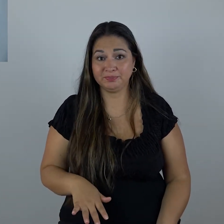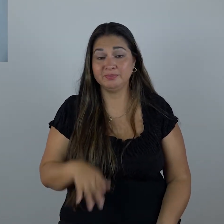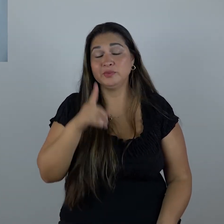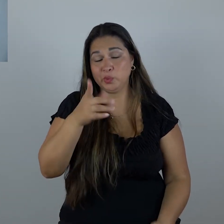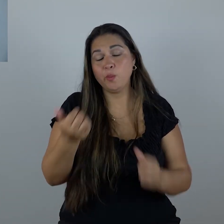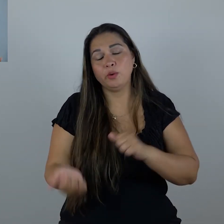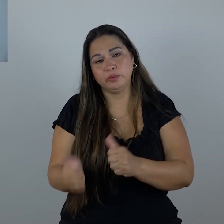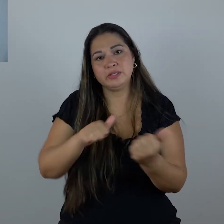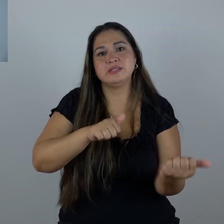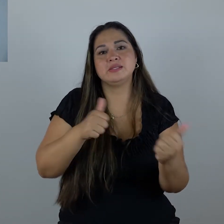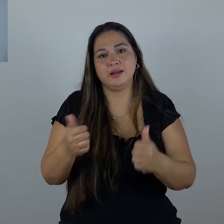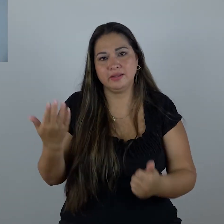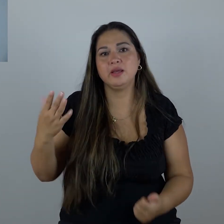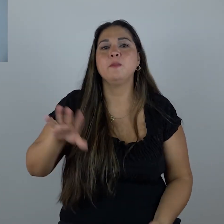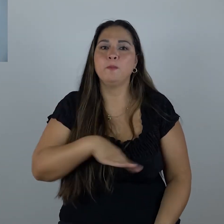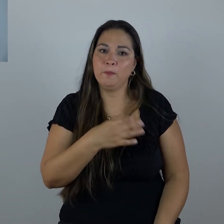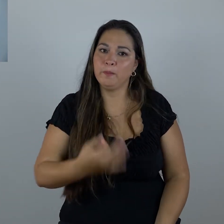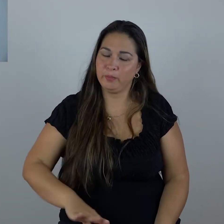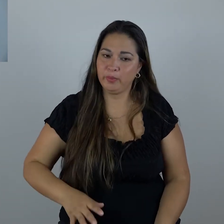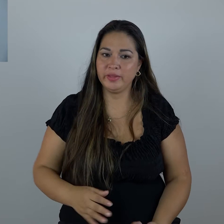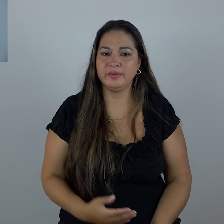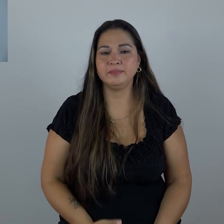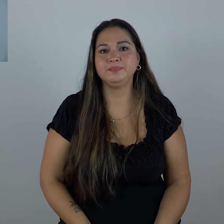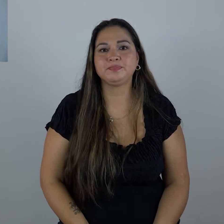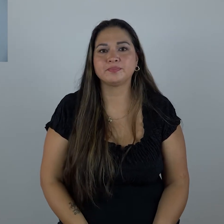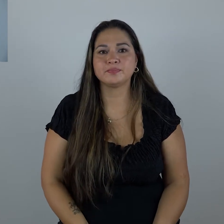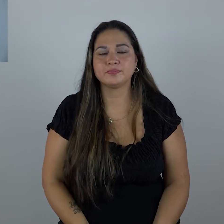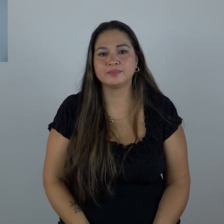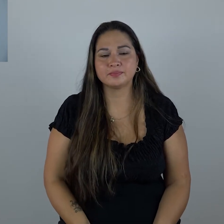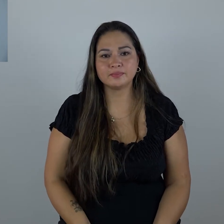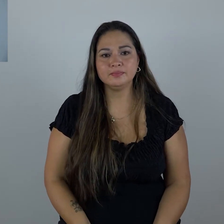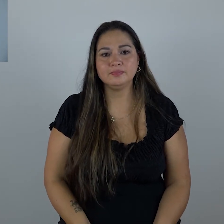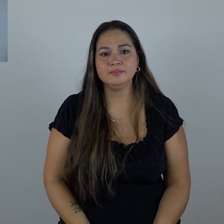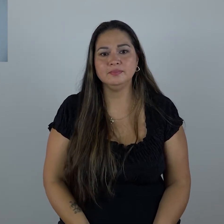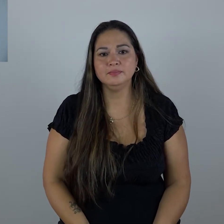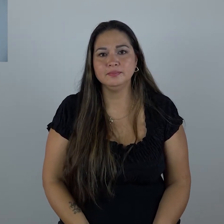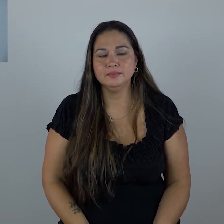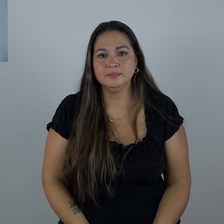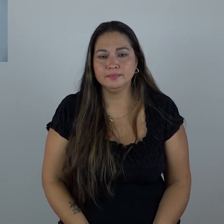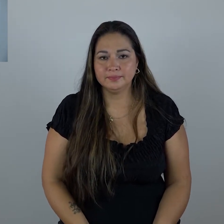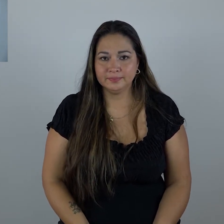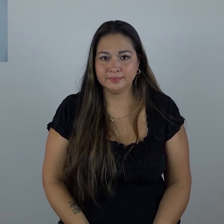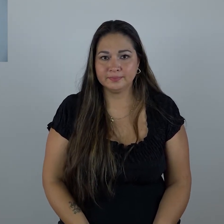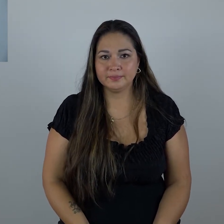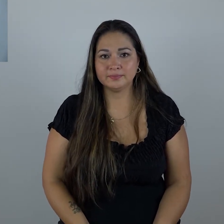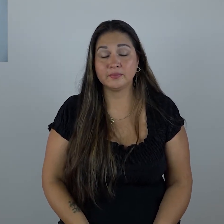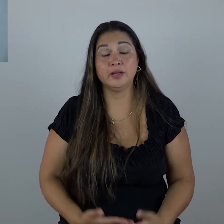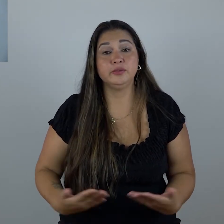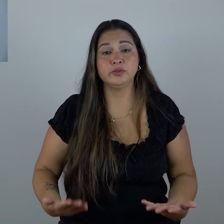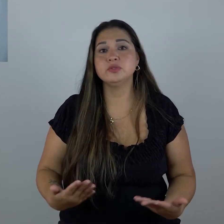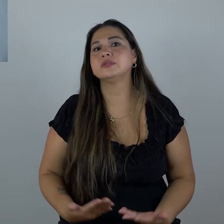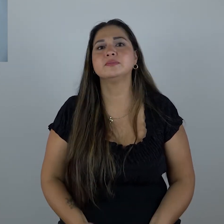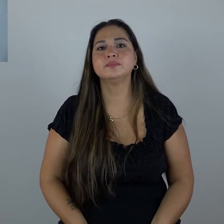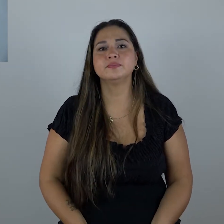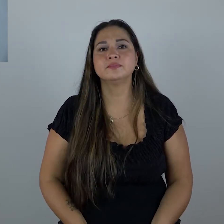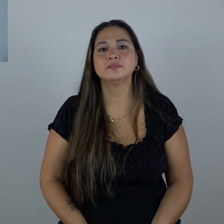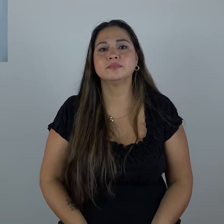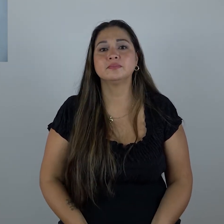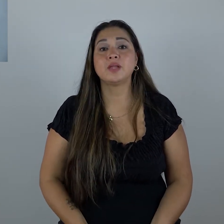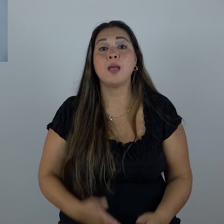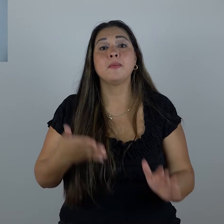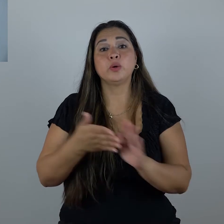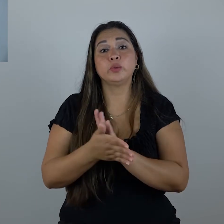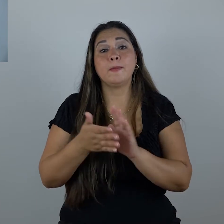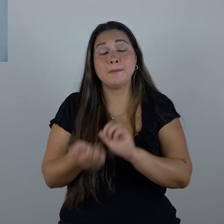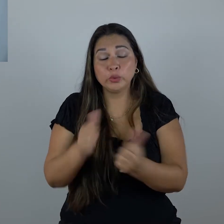de la que ya me voy acercando más a decirte realmente lo que te quiero compartir en esta sesión. Luego, por tanto, es